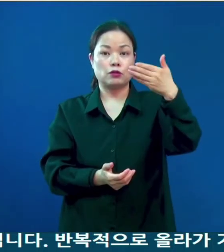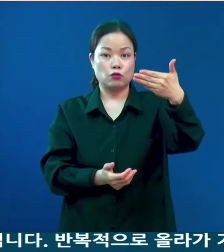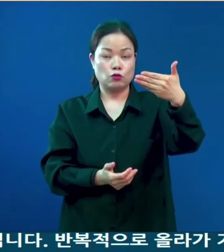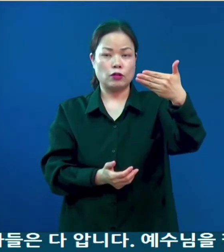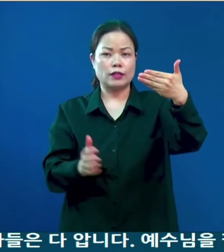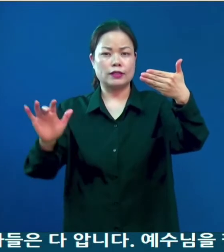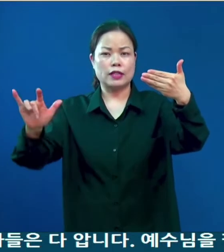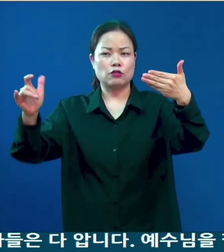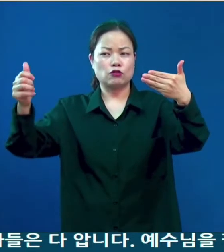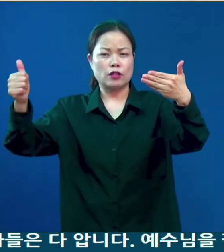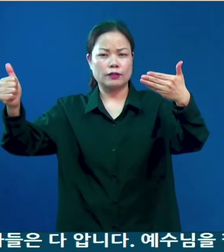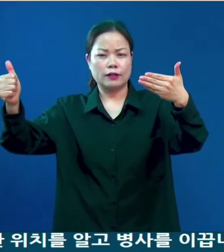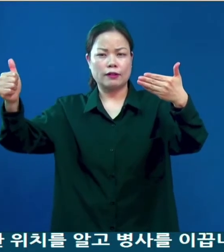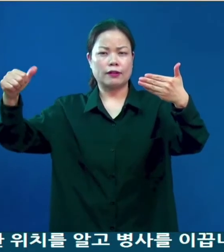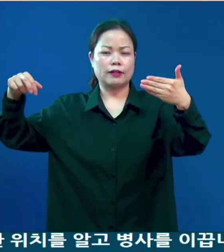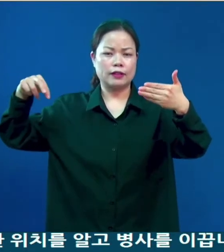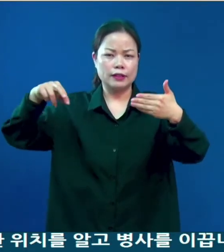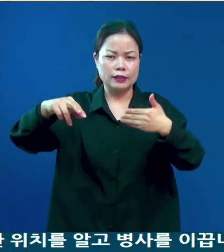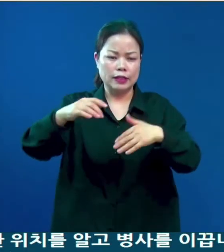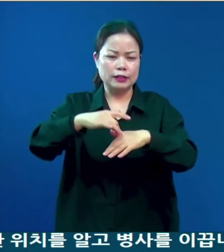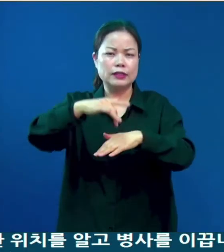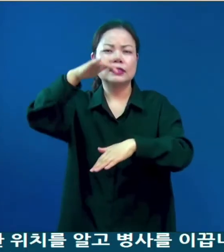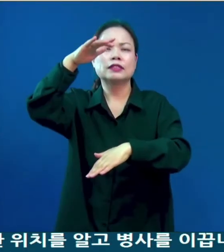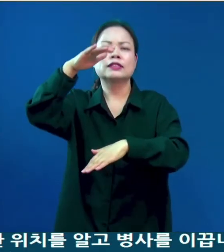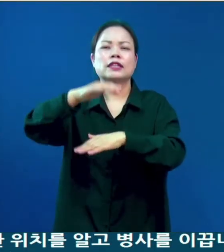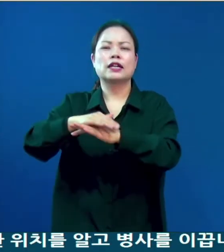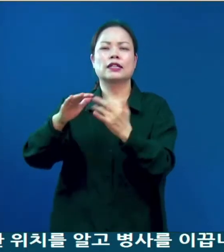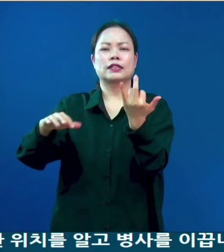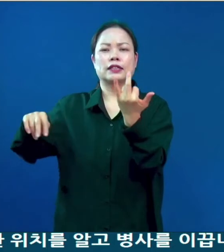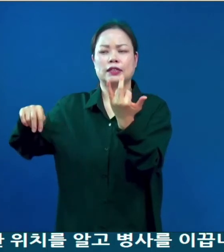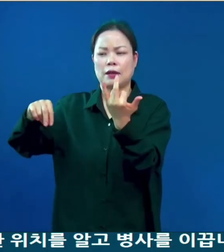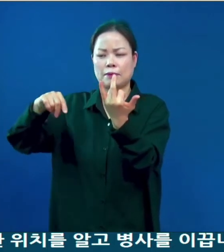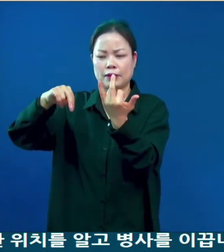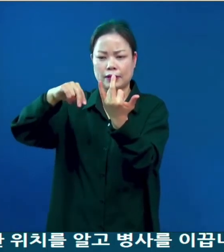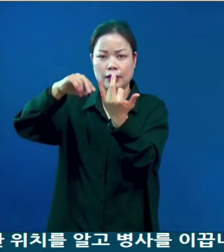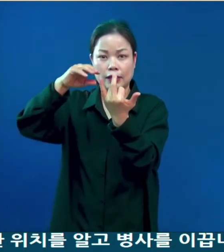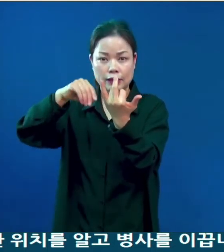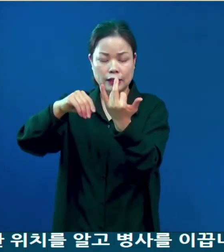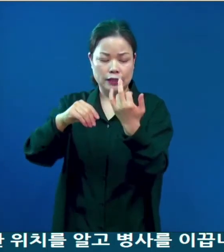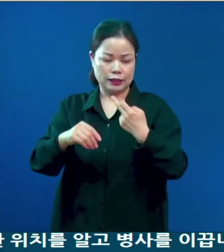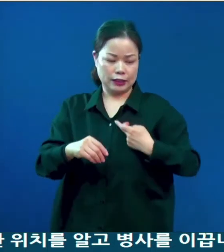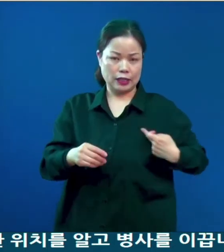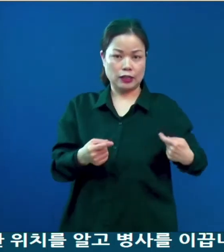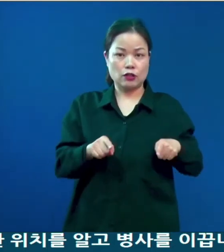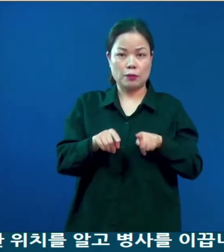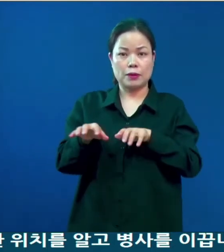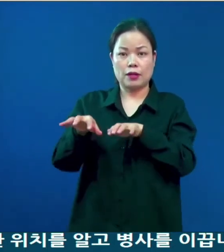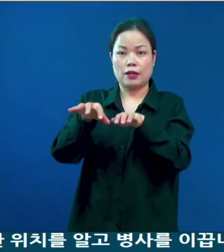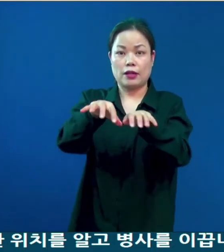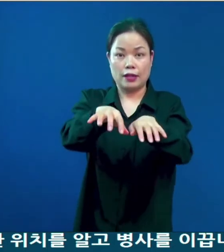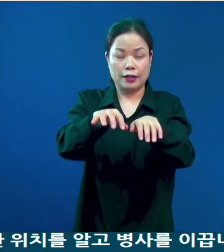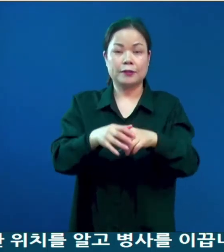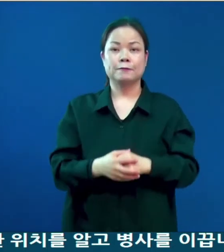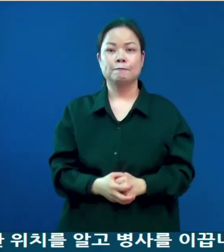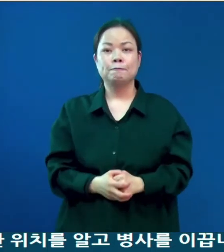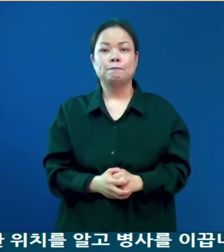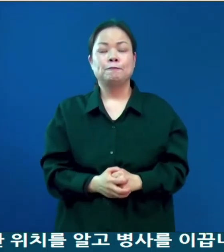읽어보겠습니다. 예수께서 나가사 습관을 따라 감람산에 가심에 제자들도 따라갔더니, 이렇게 나오고